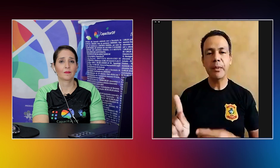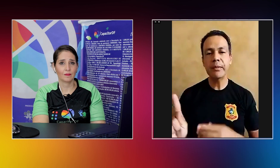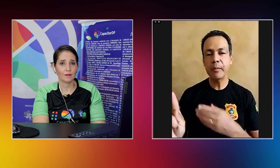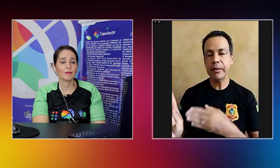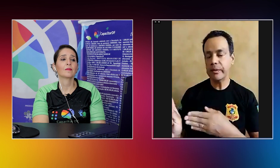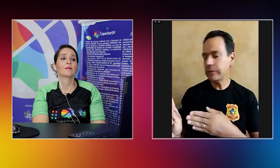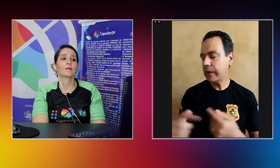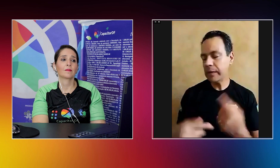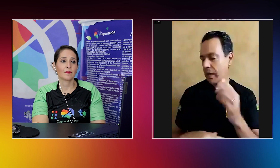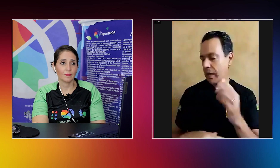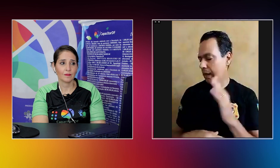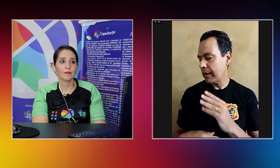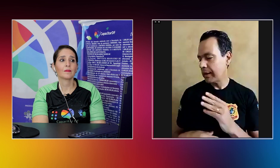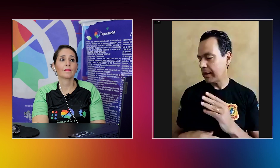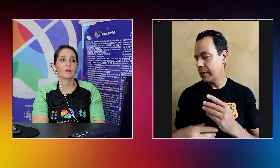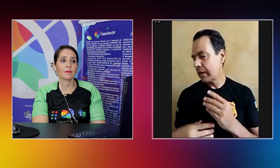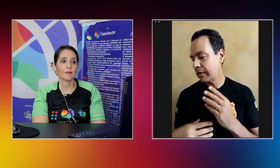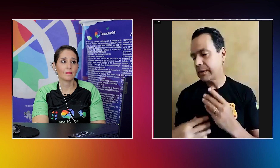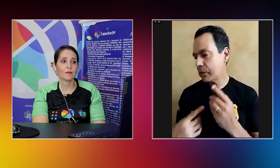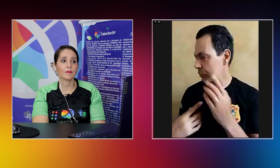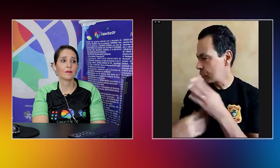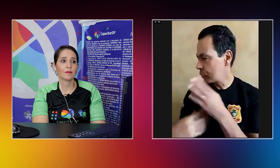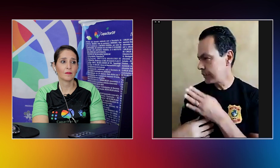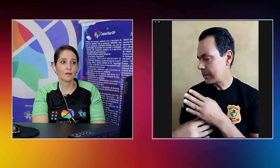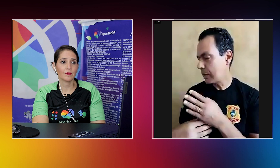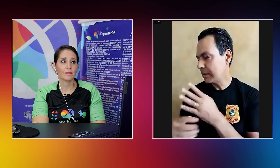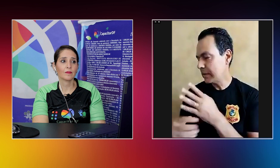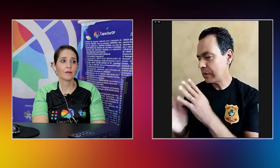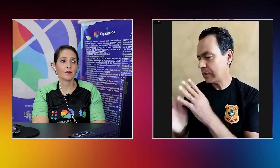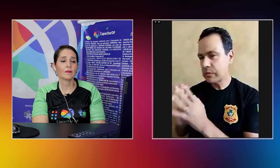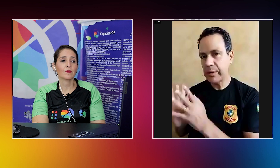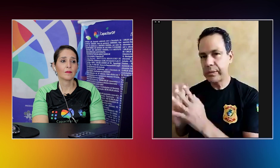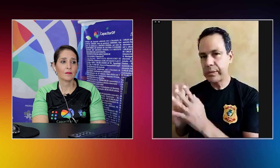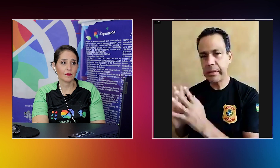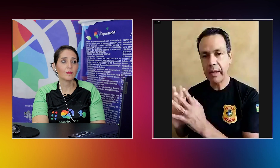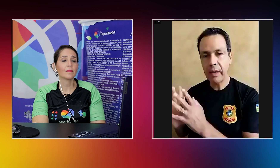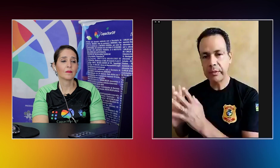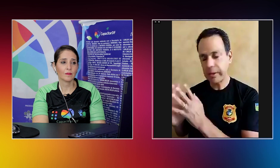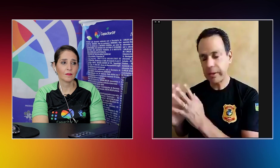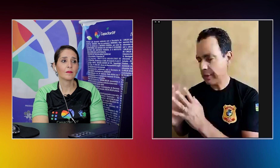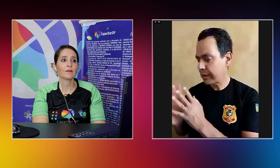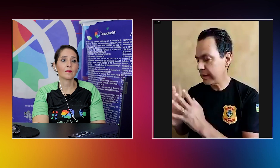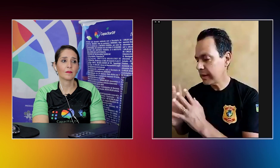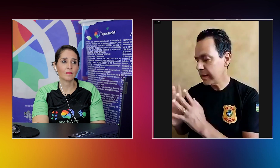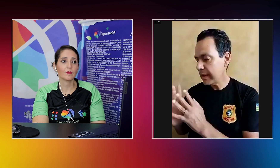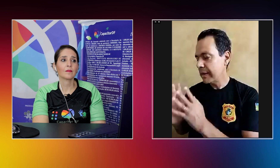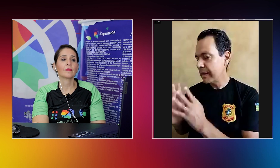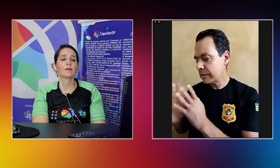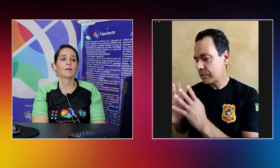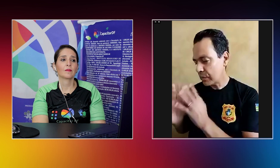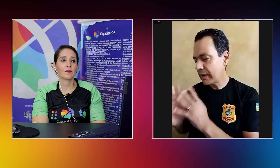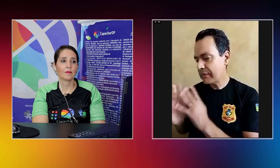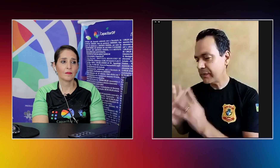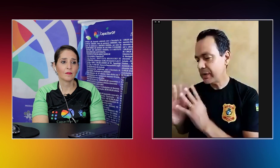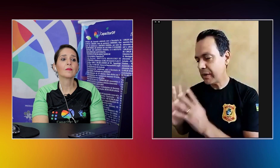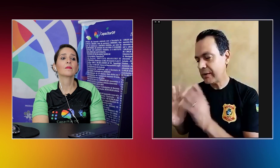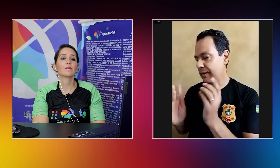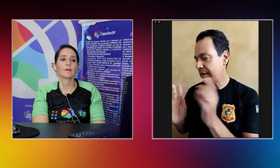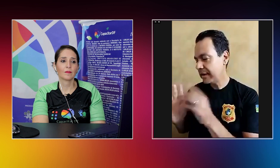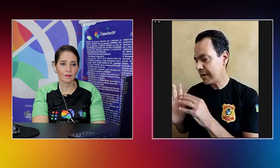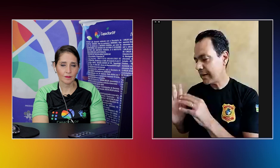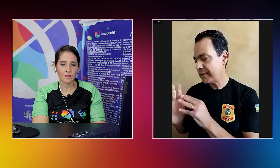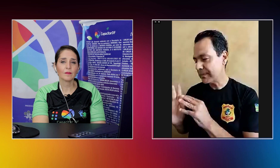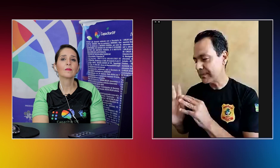Depois que começou de um lado, a gente tem costume de estar olhando uma situação, né? Aconteceu aqui, então toda a vida agora vai ser